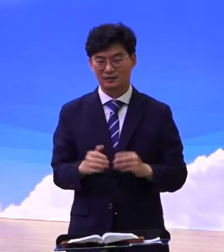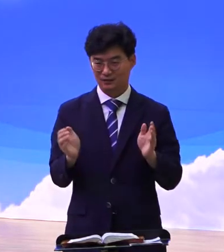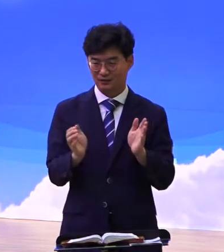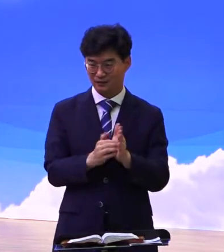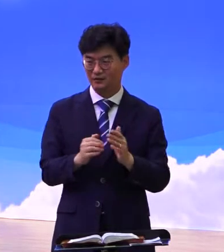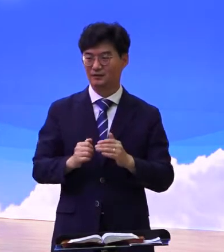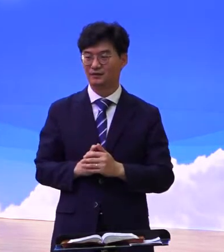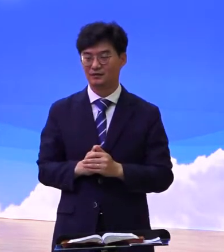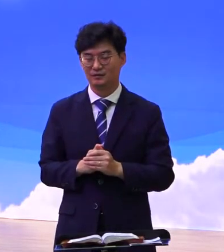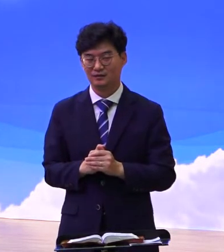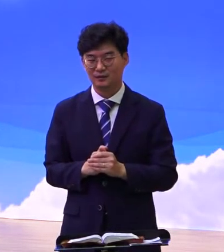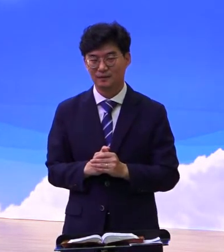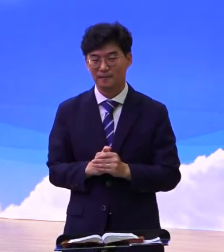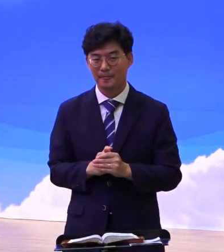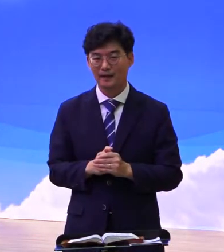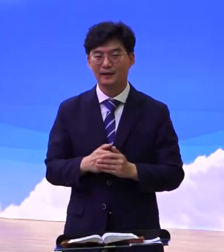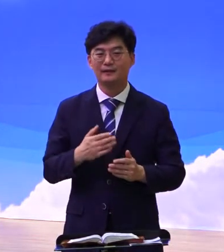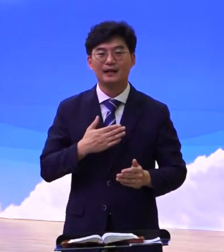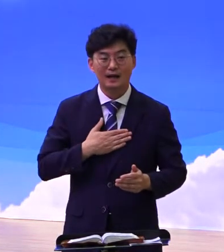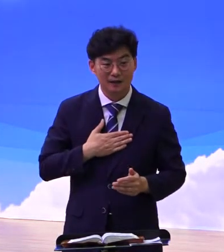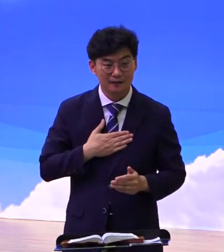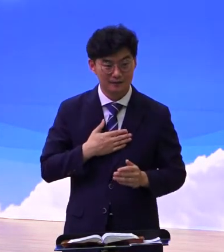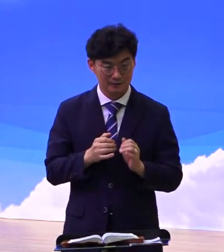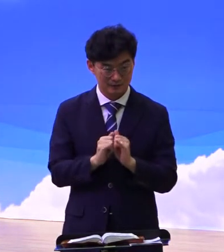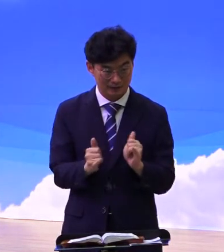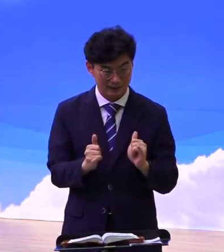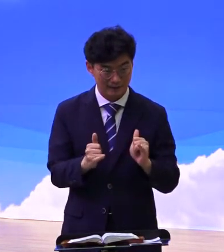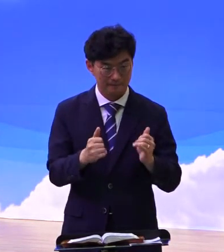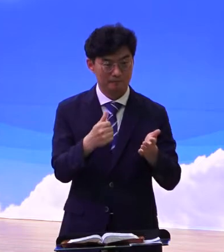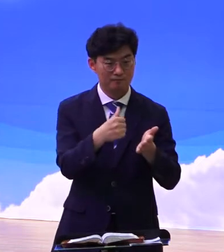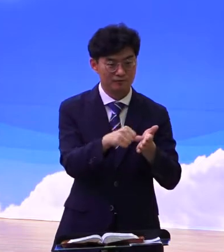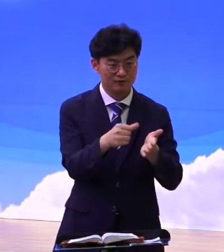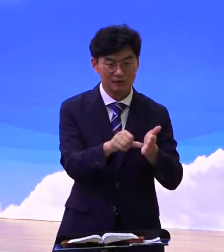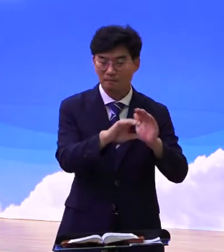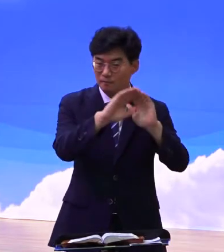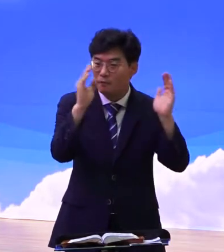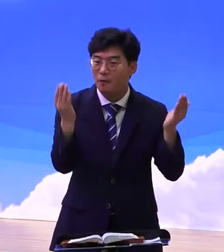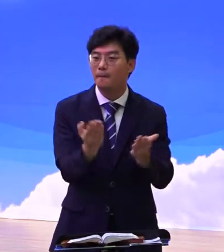것들이 끊임없이 변한다고 하는 것이죠. 그리고 이 철학자는